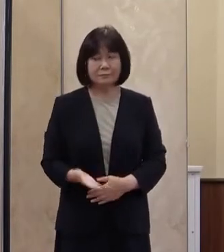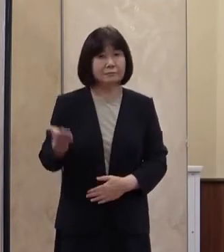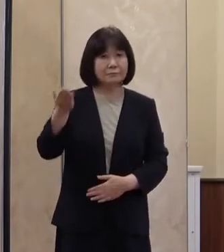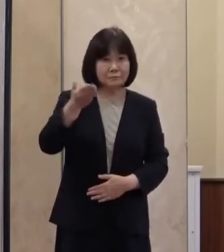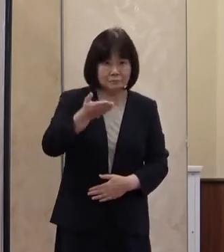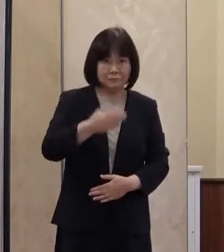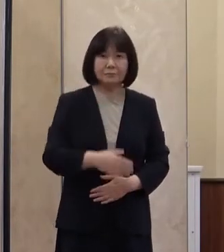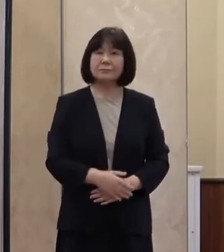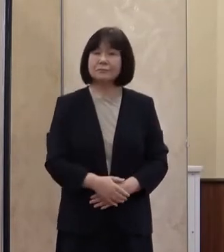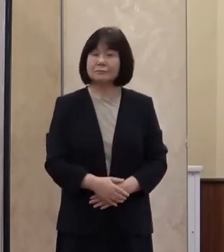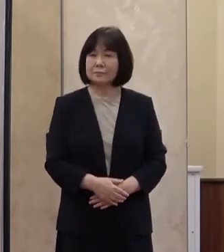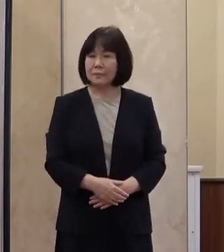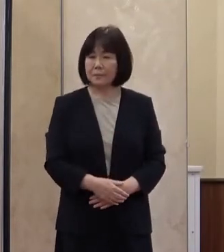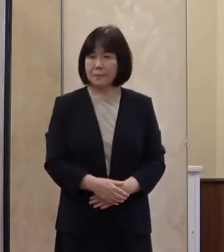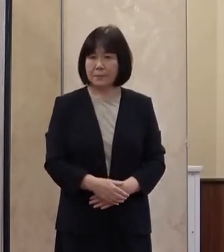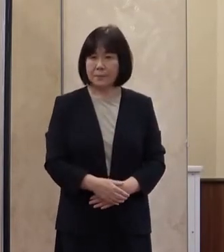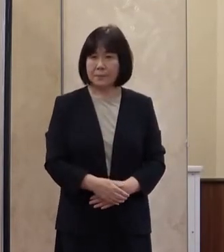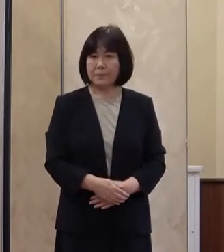します。